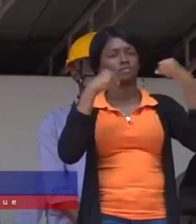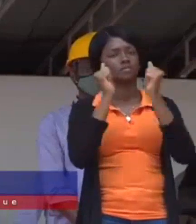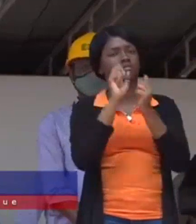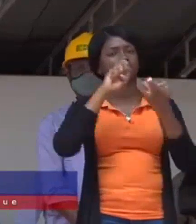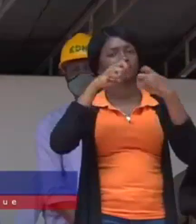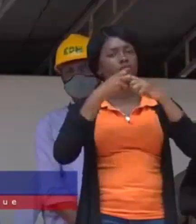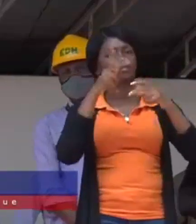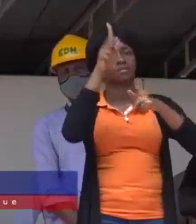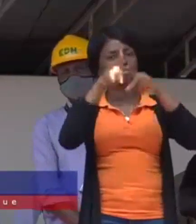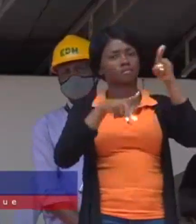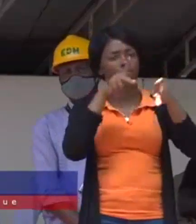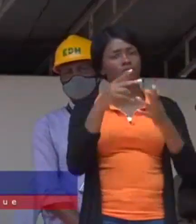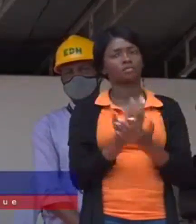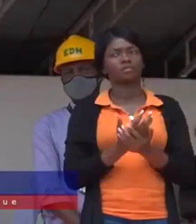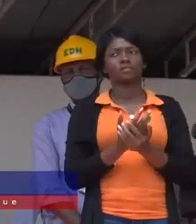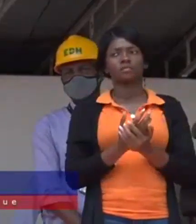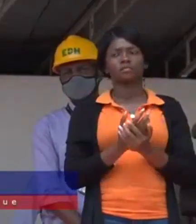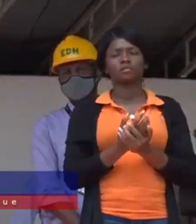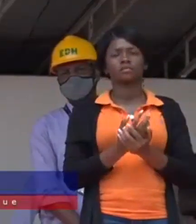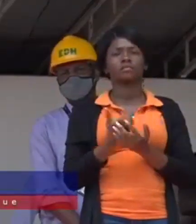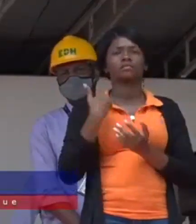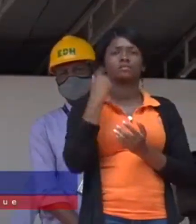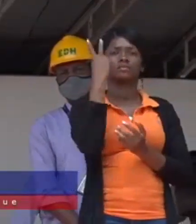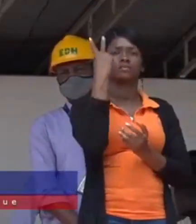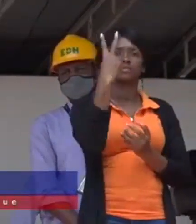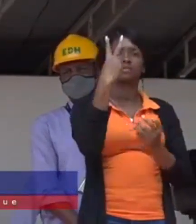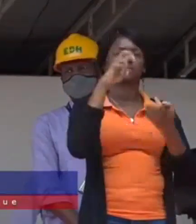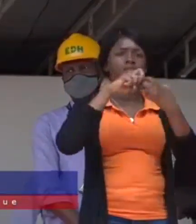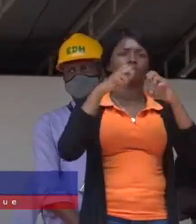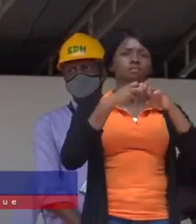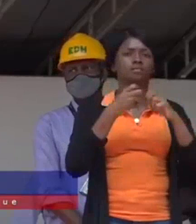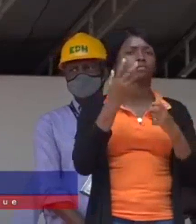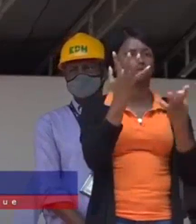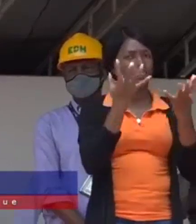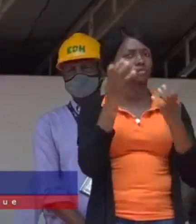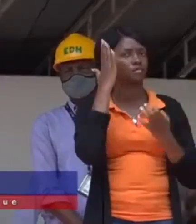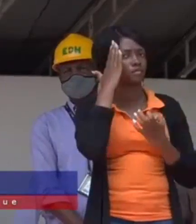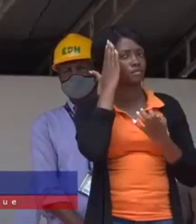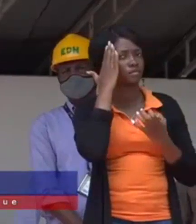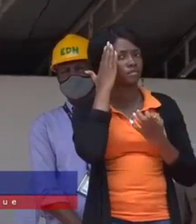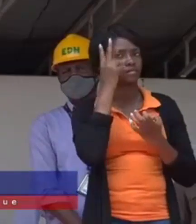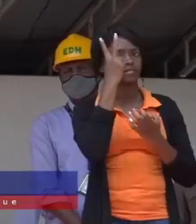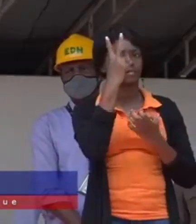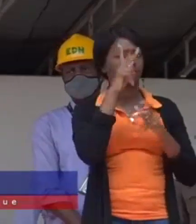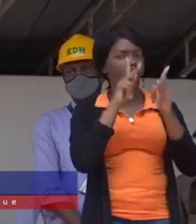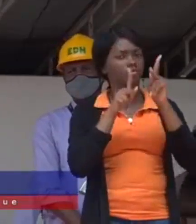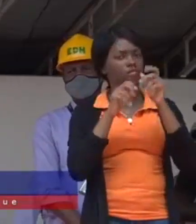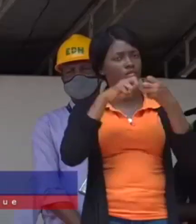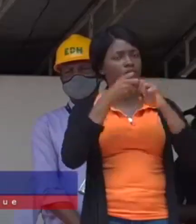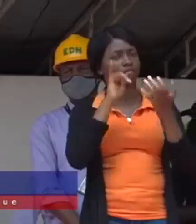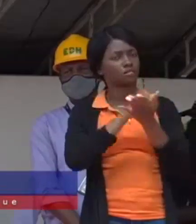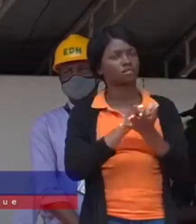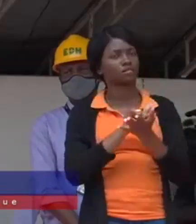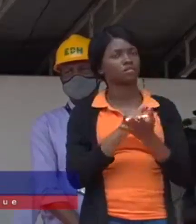là. Mais mon série de bien deux problèmes avant d'aller. Je voulais nous comme ça. Deux problèmes ça yo,